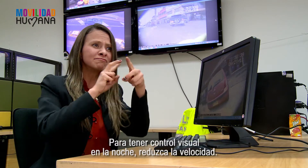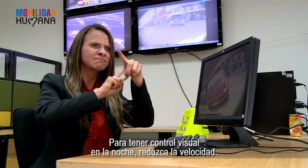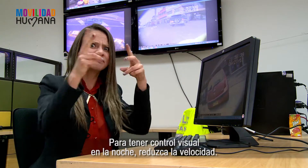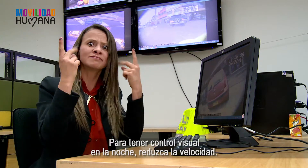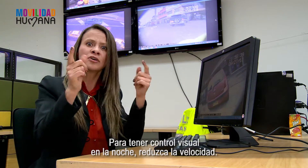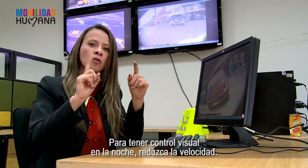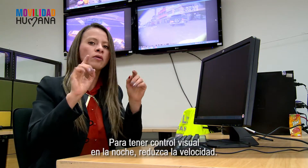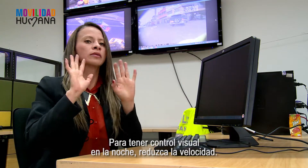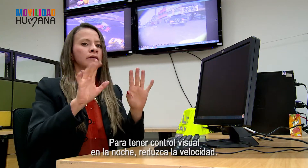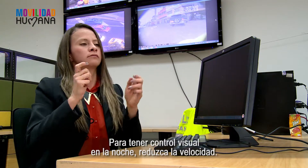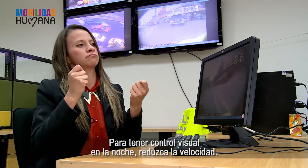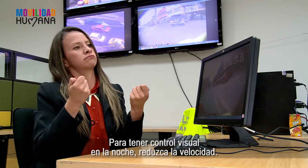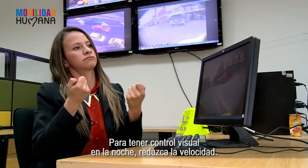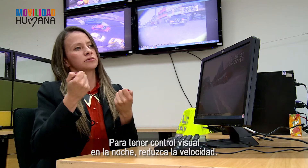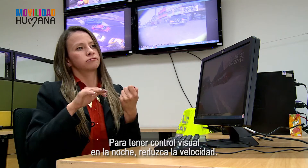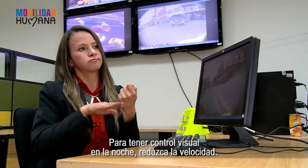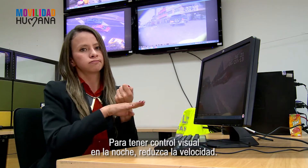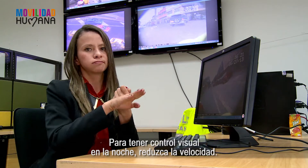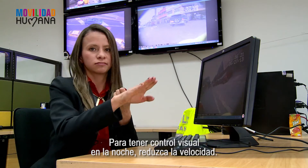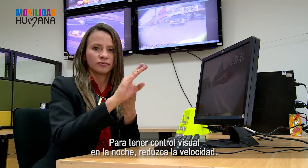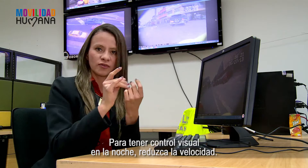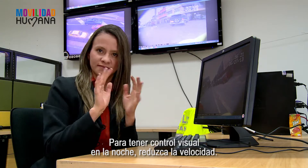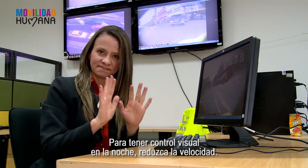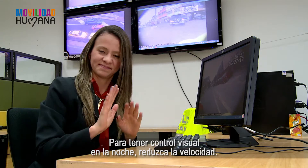control visual en la noche, reduzca la velocidad.